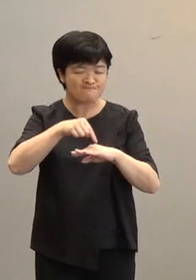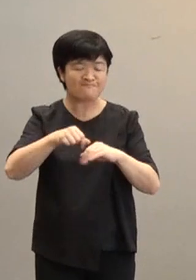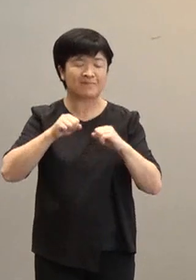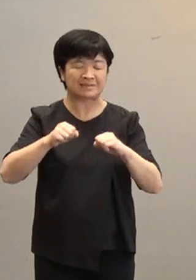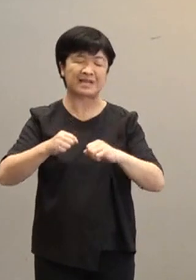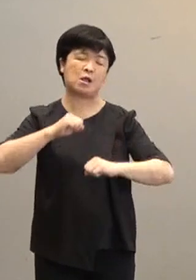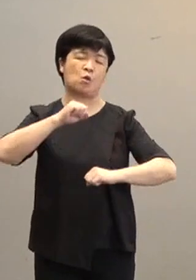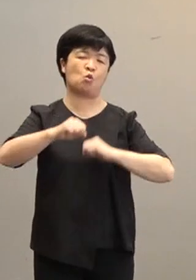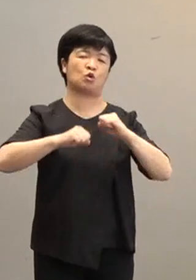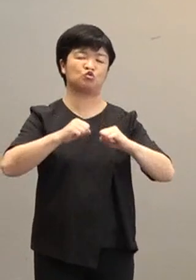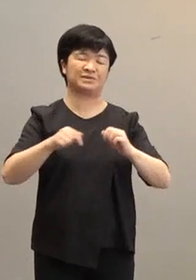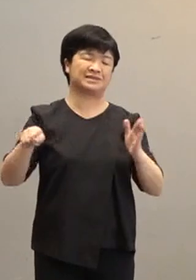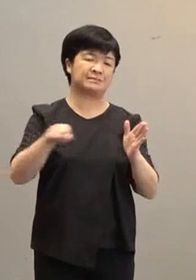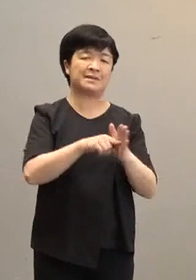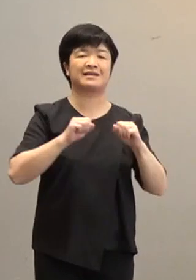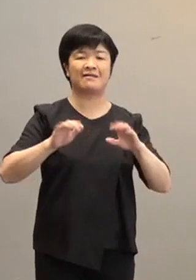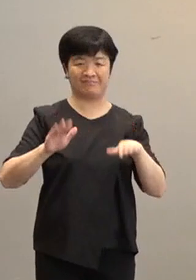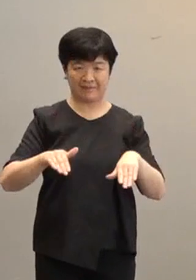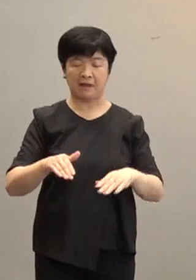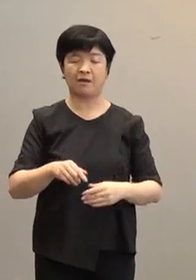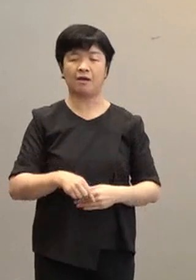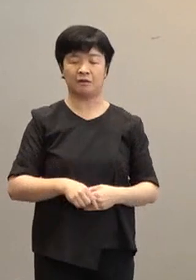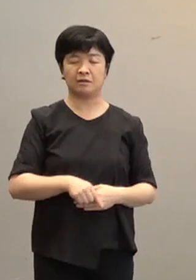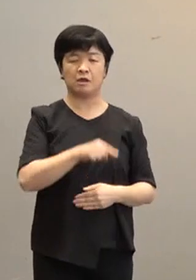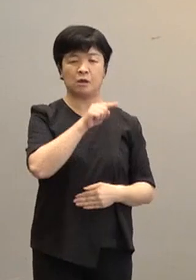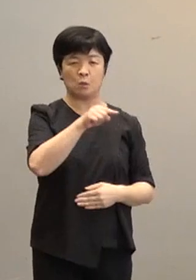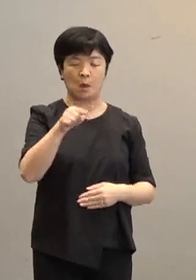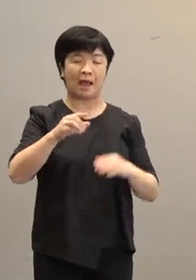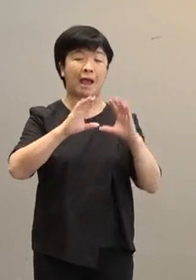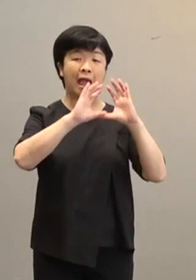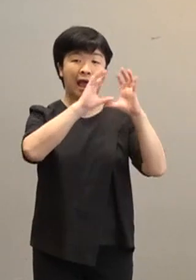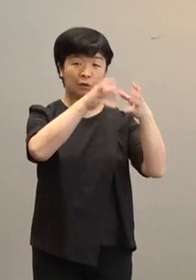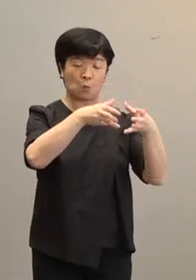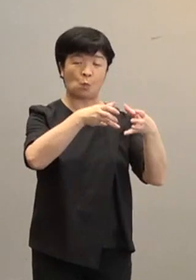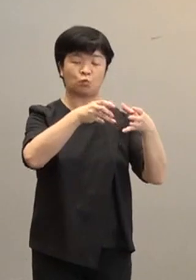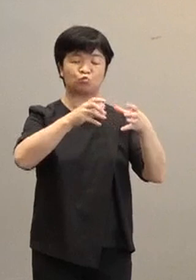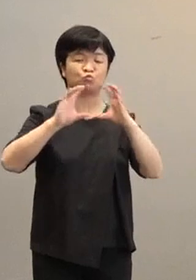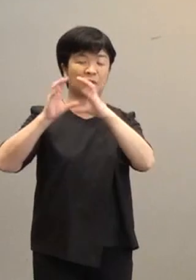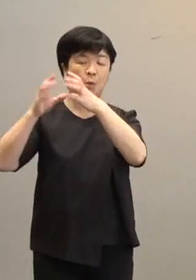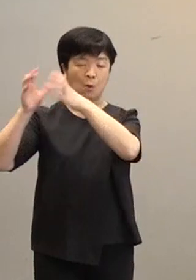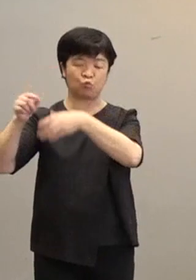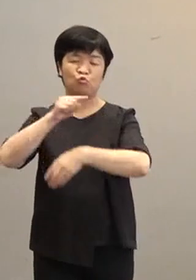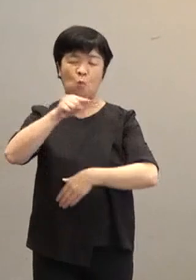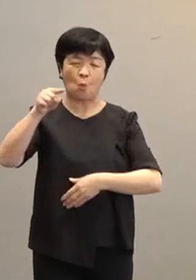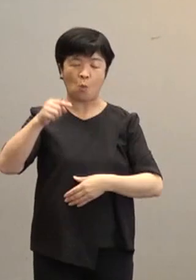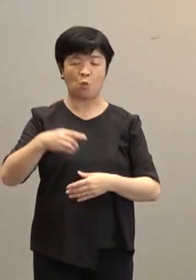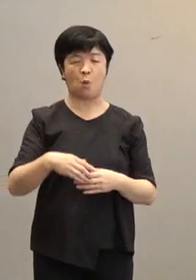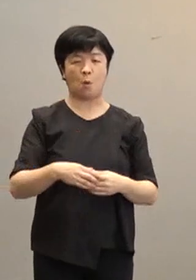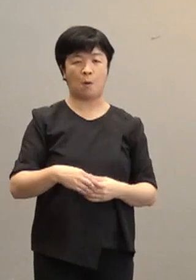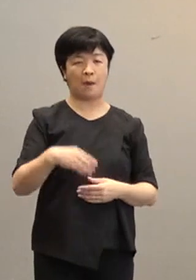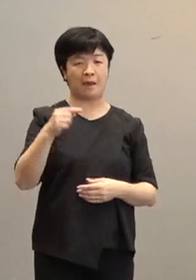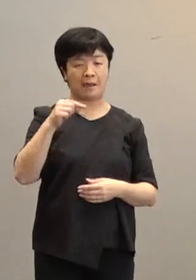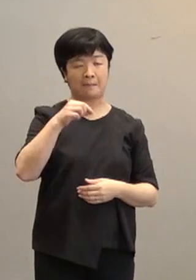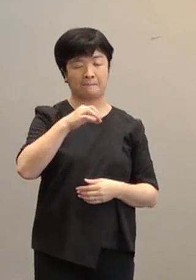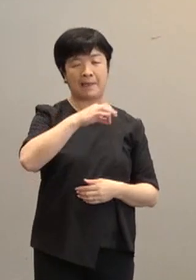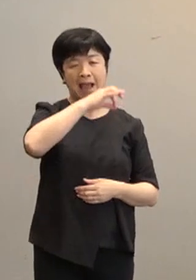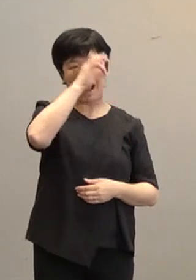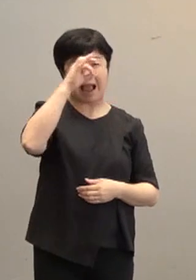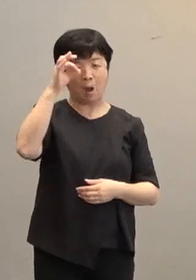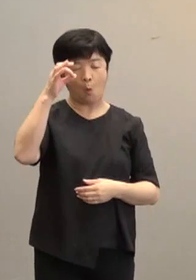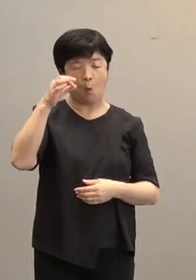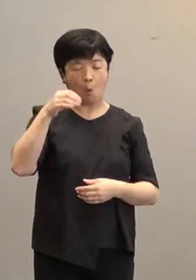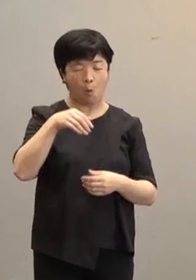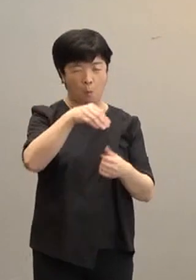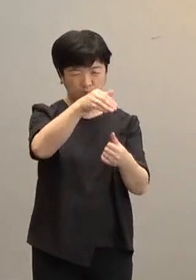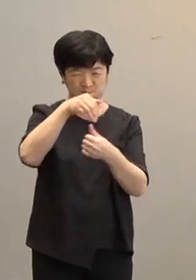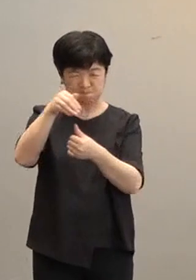ましたし、またそれぞれのですね、海外でそうした観光誘致に向けた取り組みも行ってき